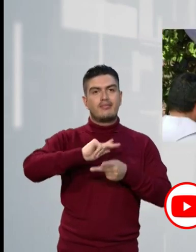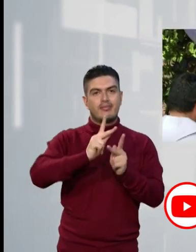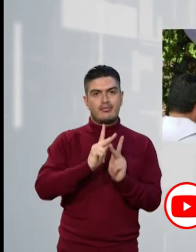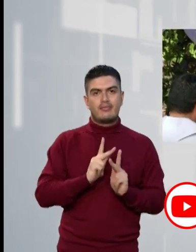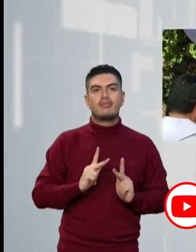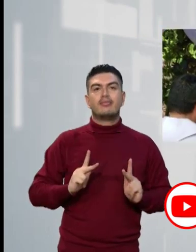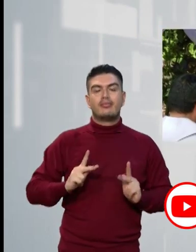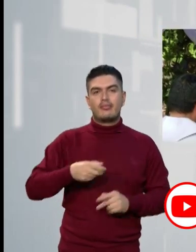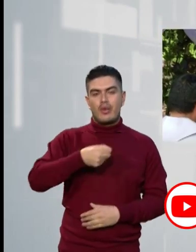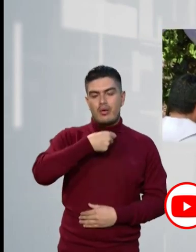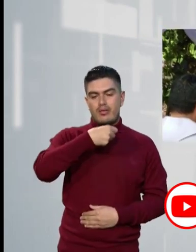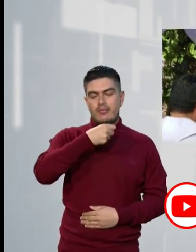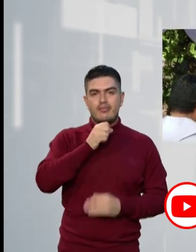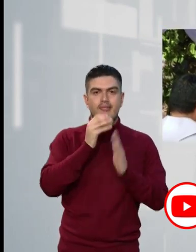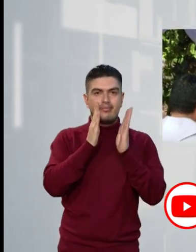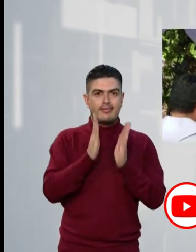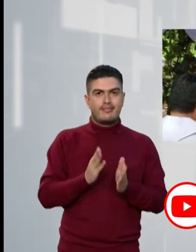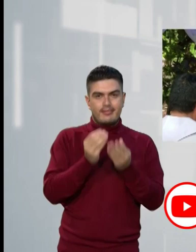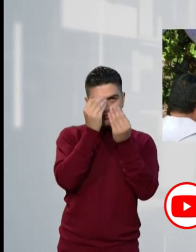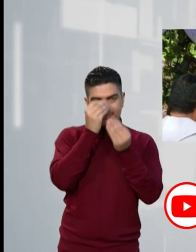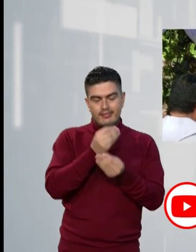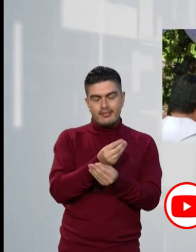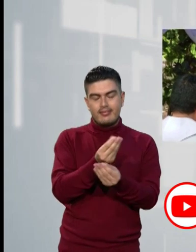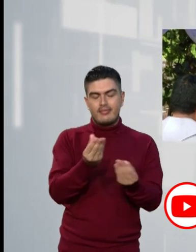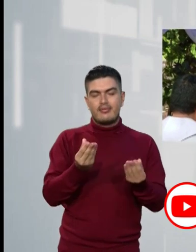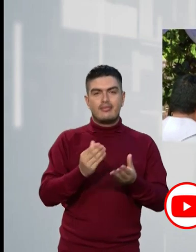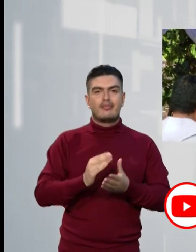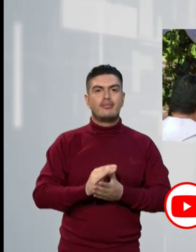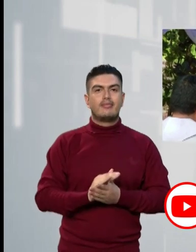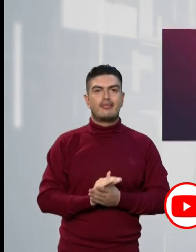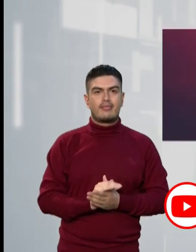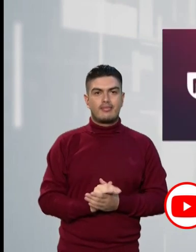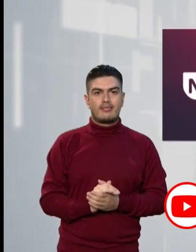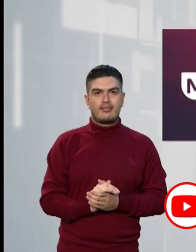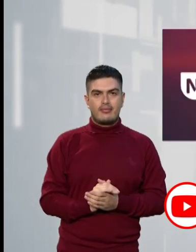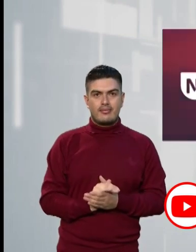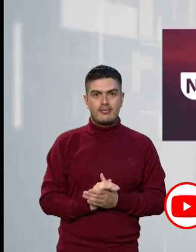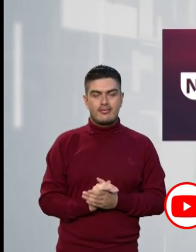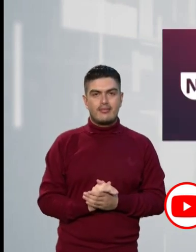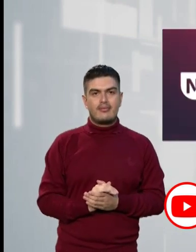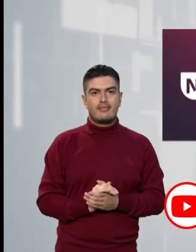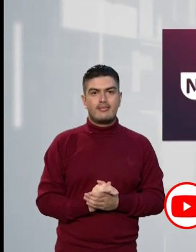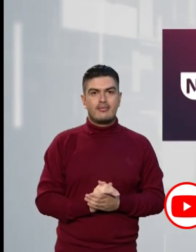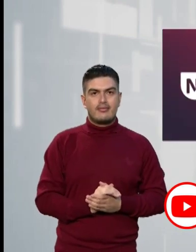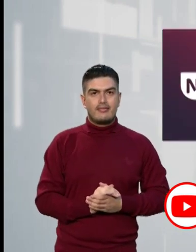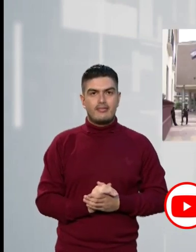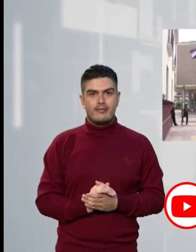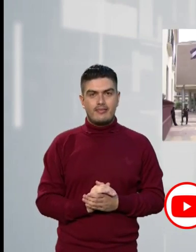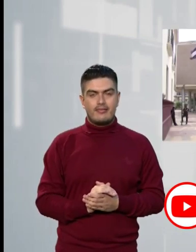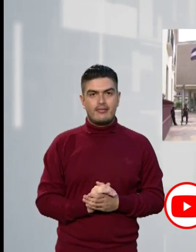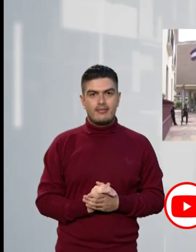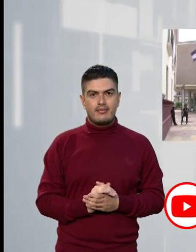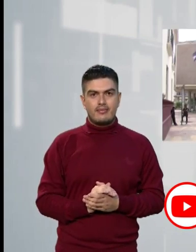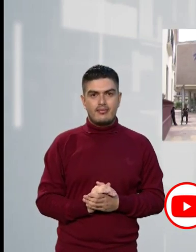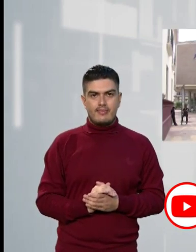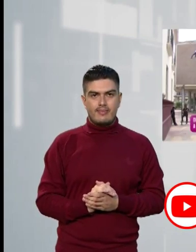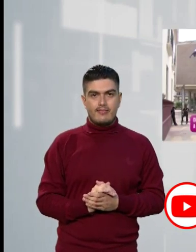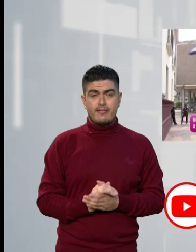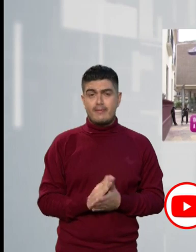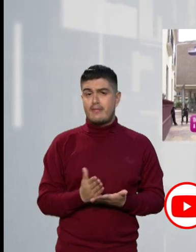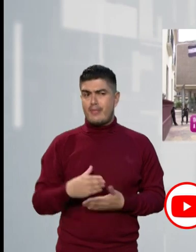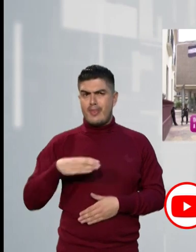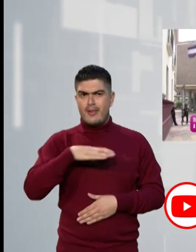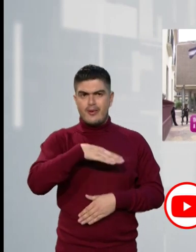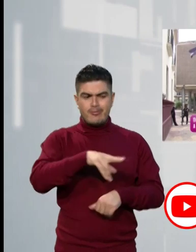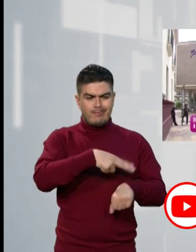paz con la colaboración de Elder Herrera les informó Melvin rpal la situación en el